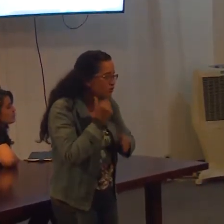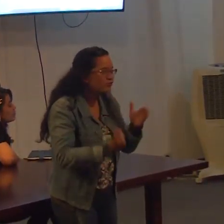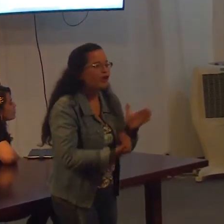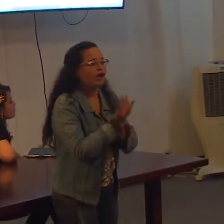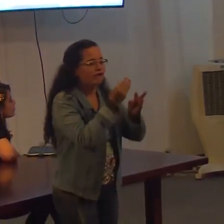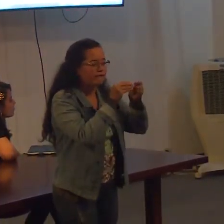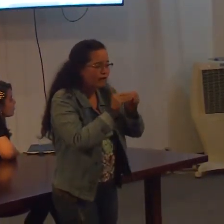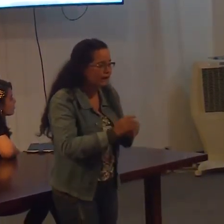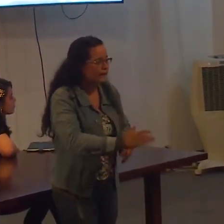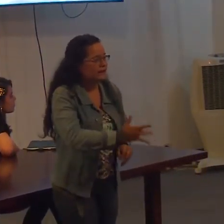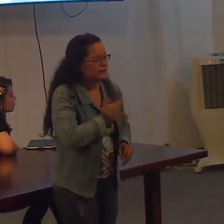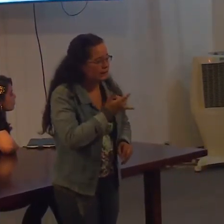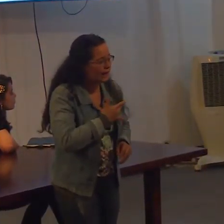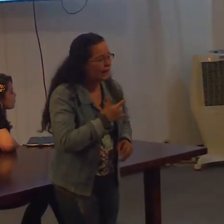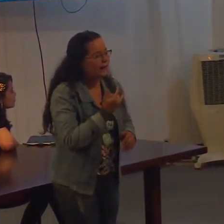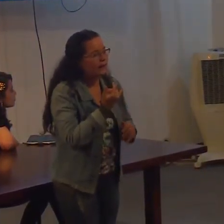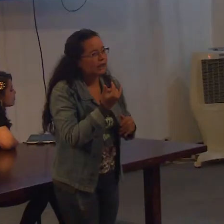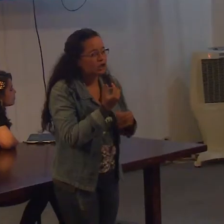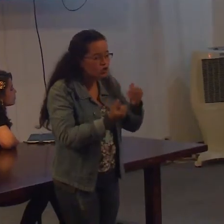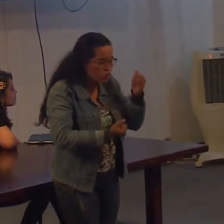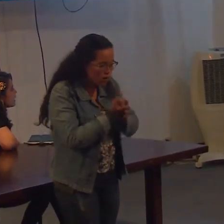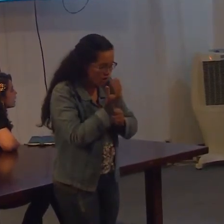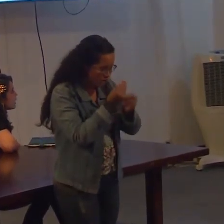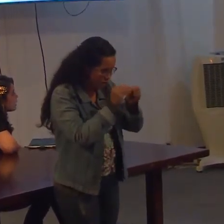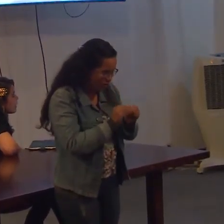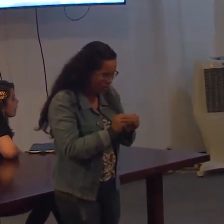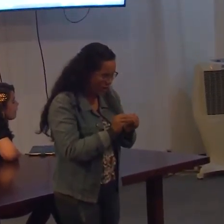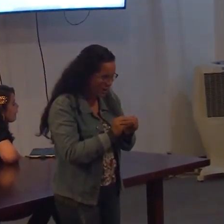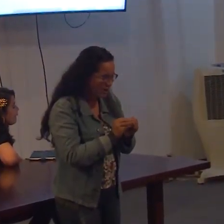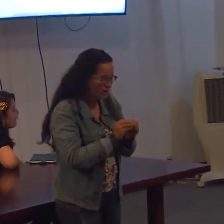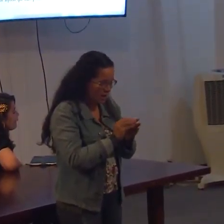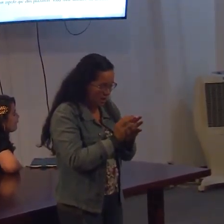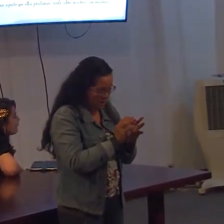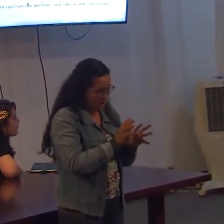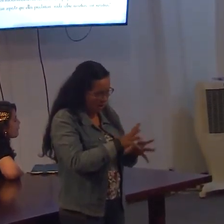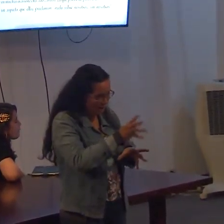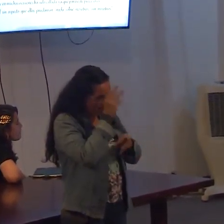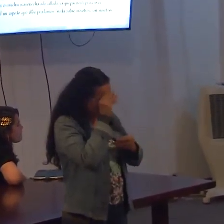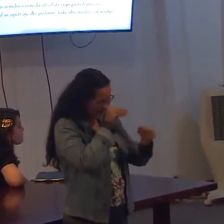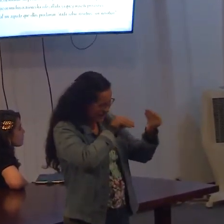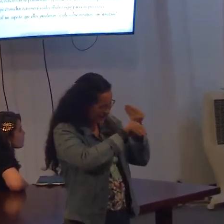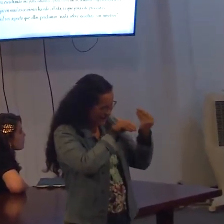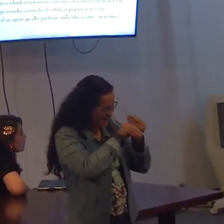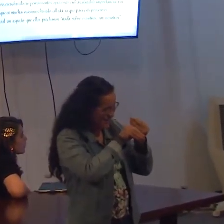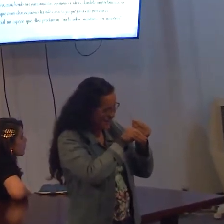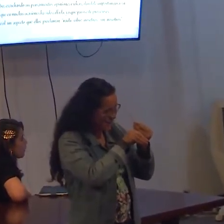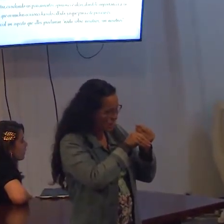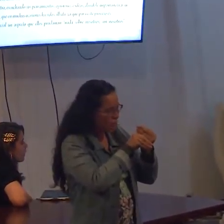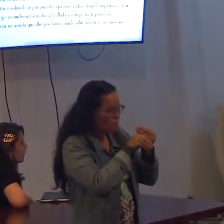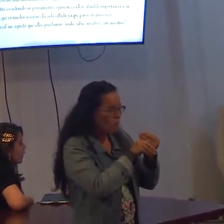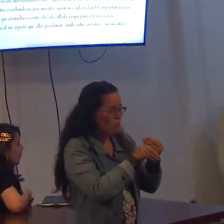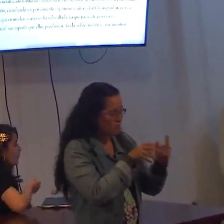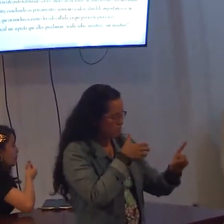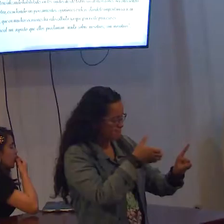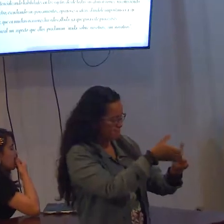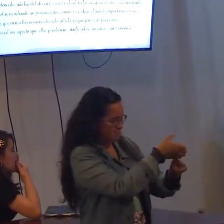formas de sentir y nuevas formas de llevar el aprendizaje y la enseñanza a un proceso significativo.